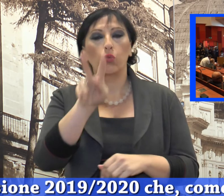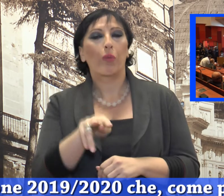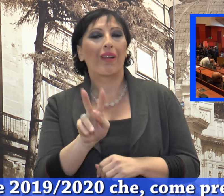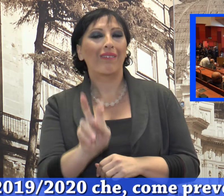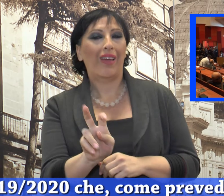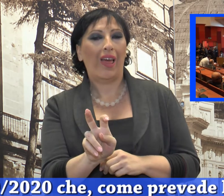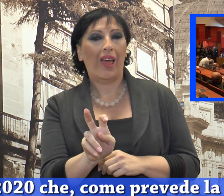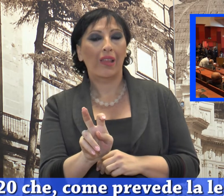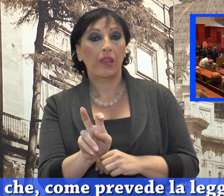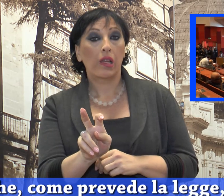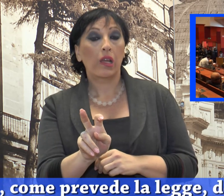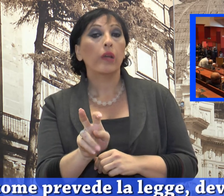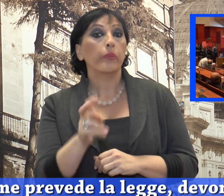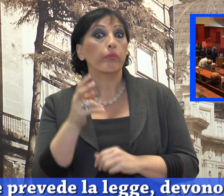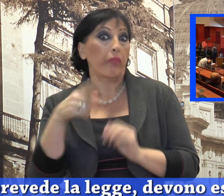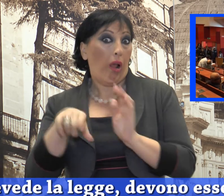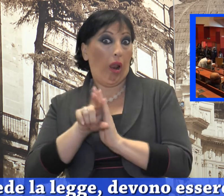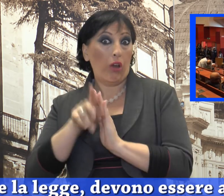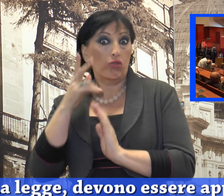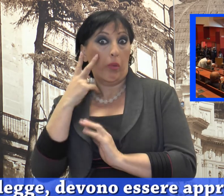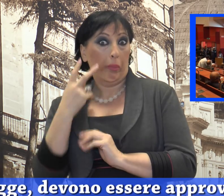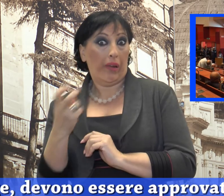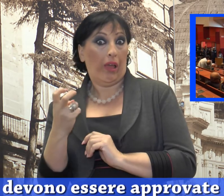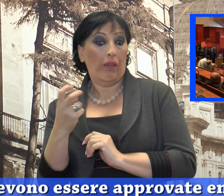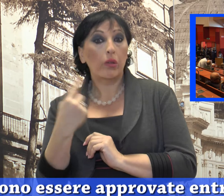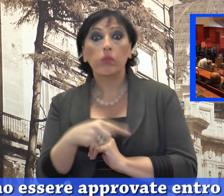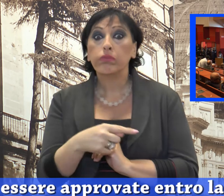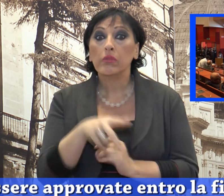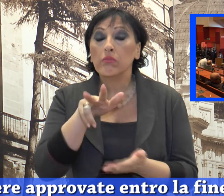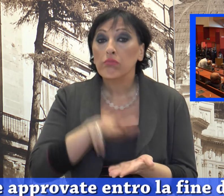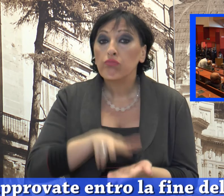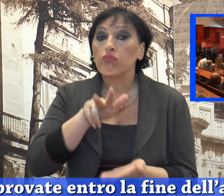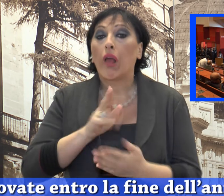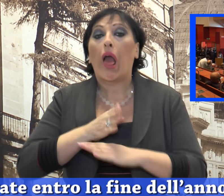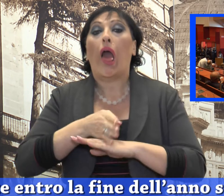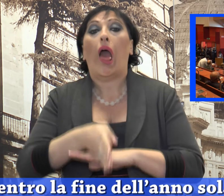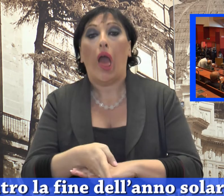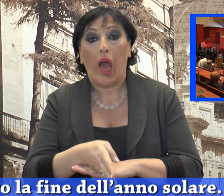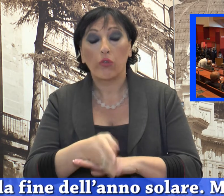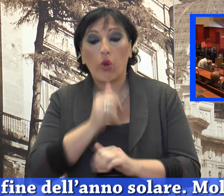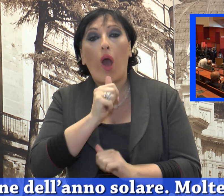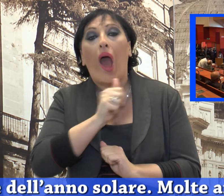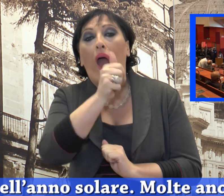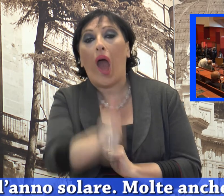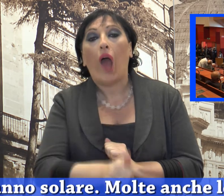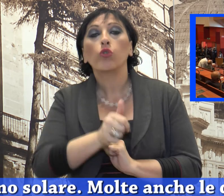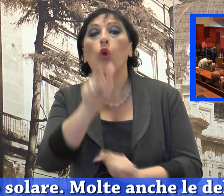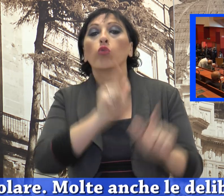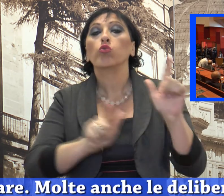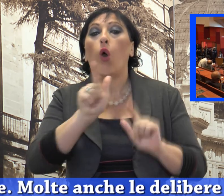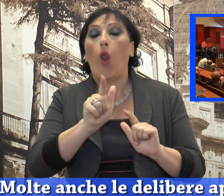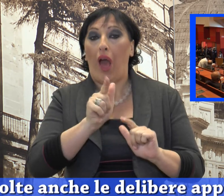2019-2020 che, come prevede la legge, devono essere approvate entro la fine dell'anno solare.